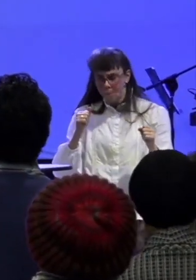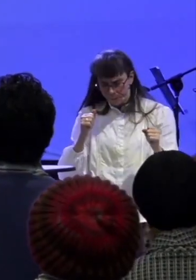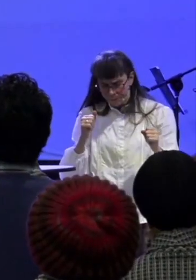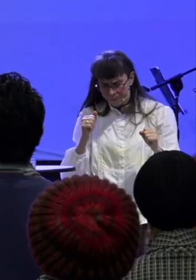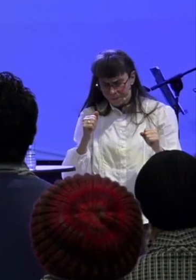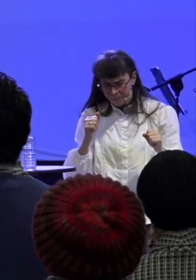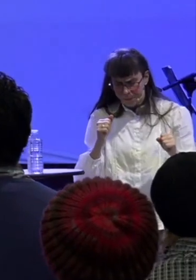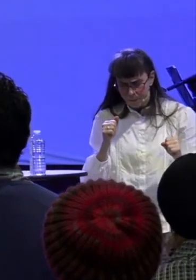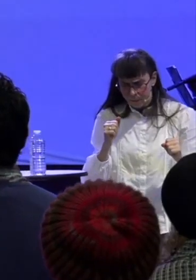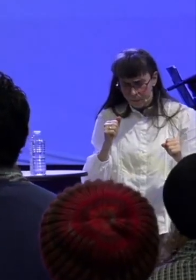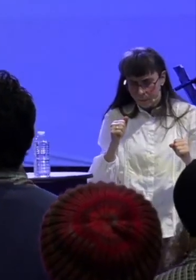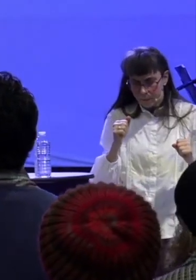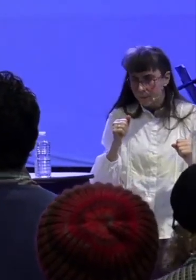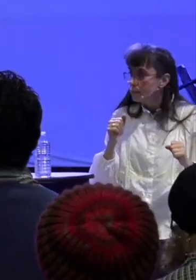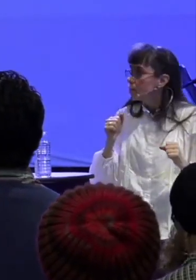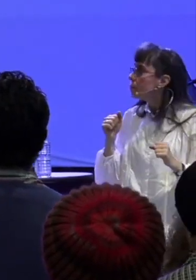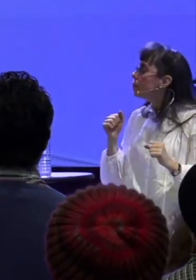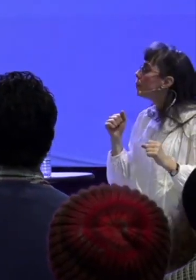Mais il faut que tu aies la foi.